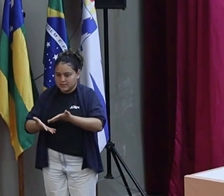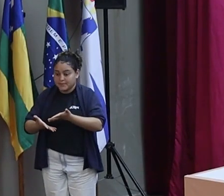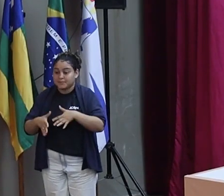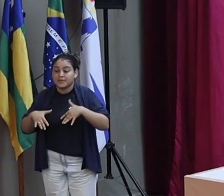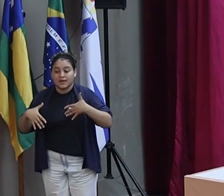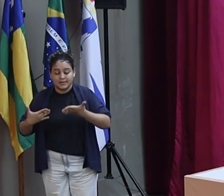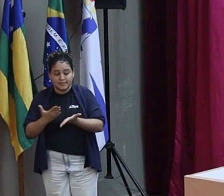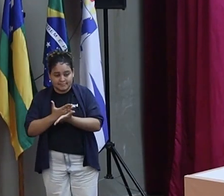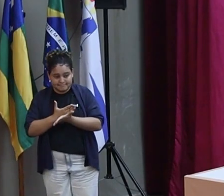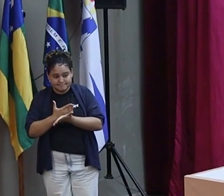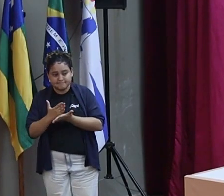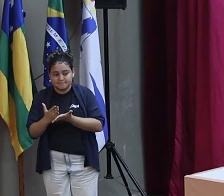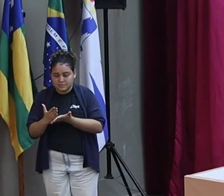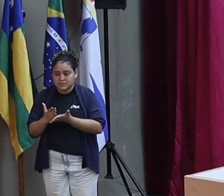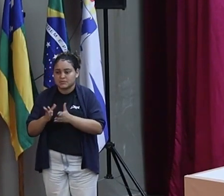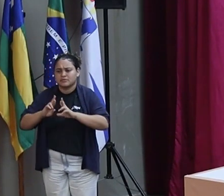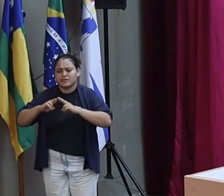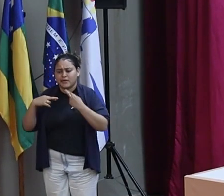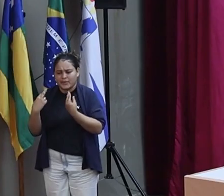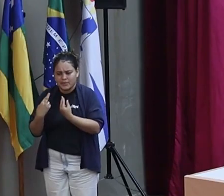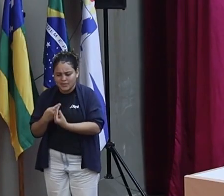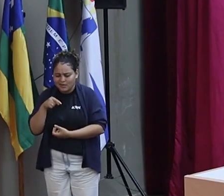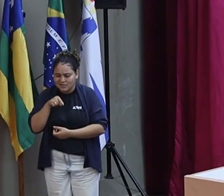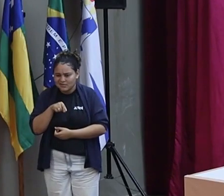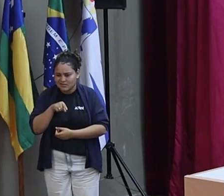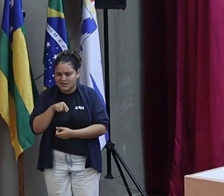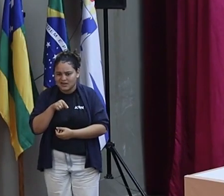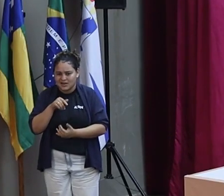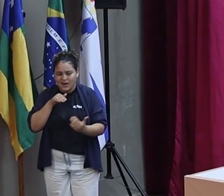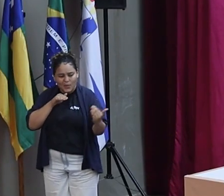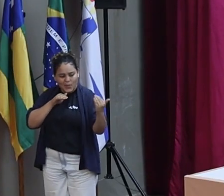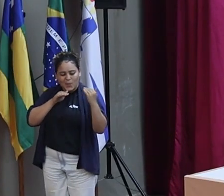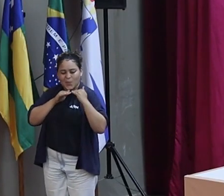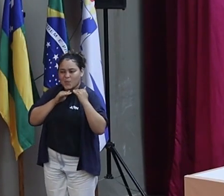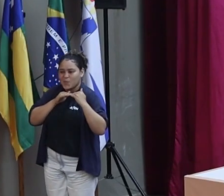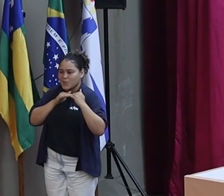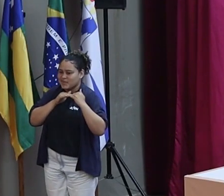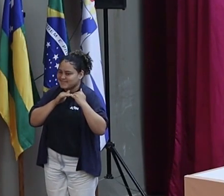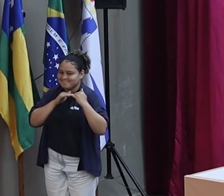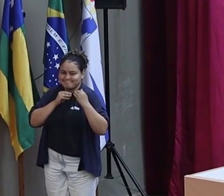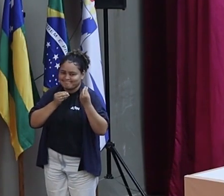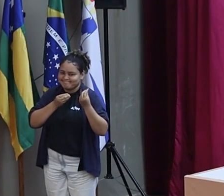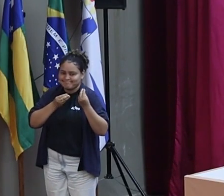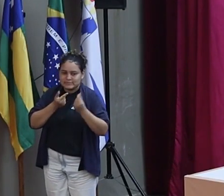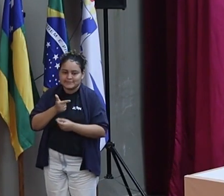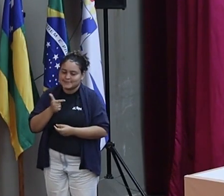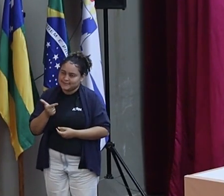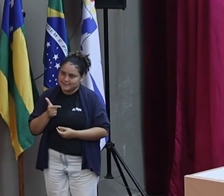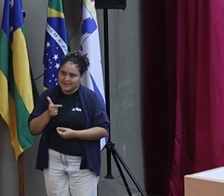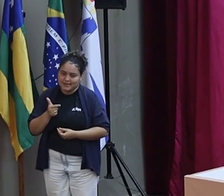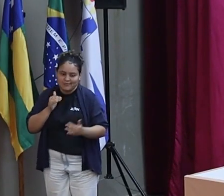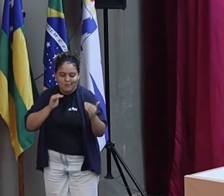dali, naquela reunião, não houve realmente uma compreensão, não houve uma tentativa